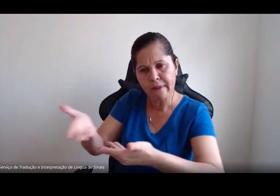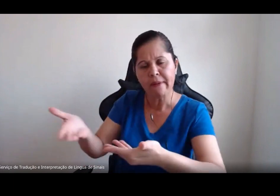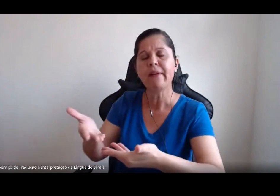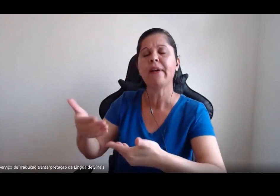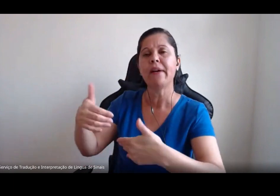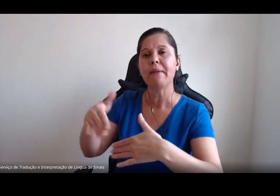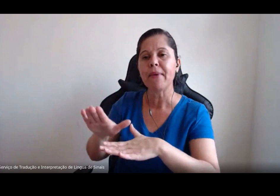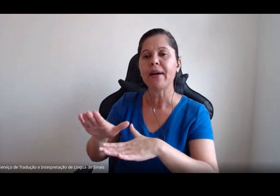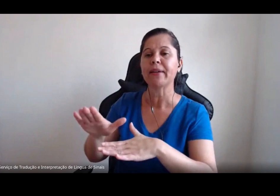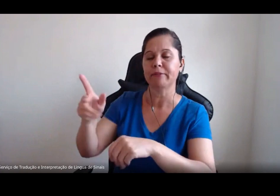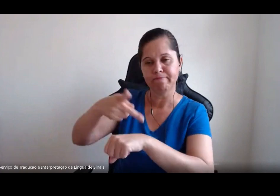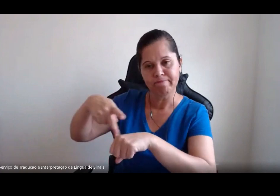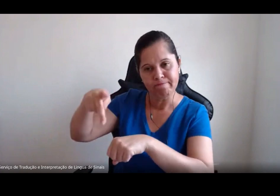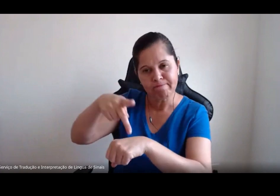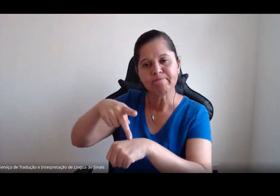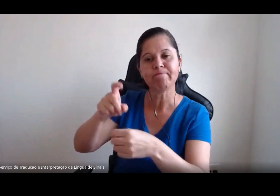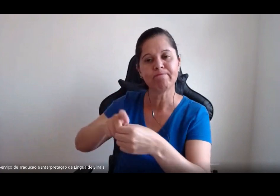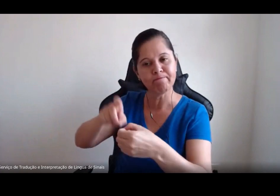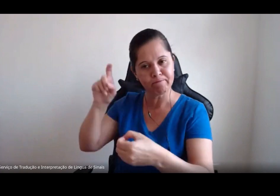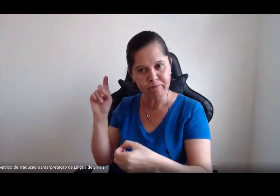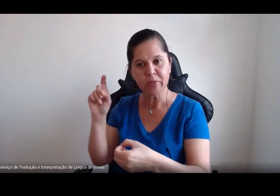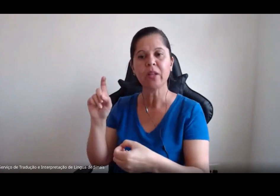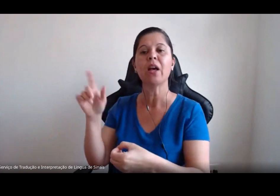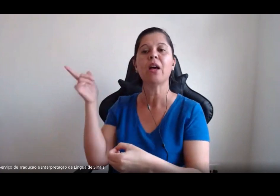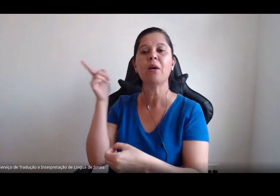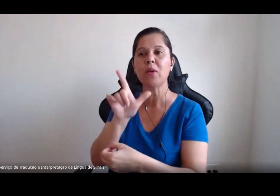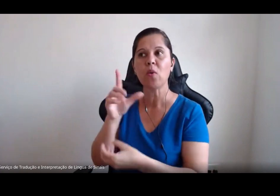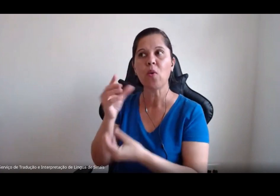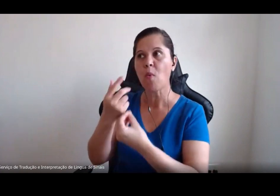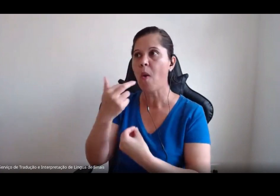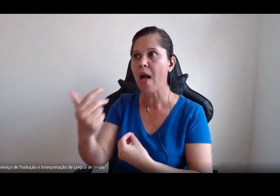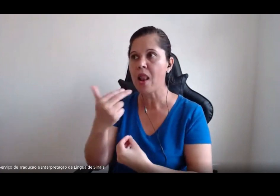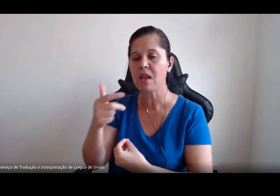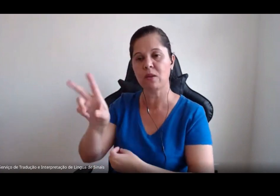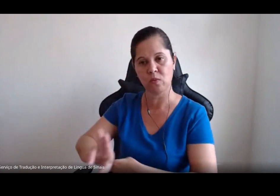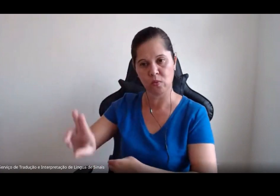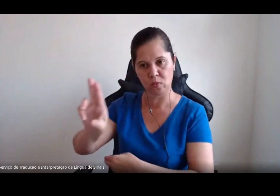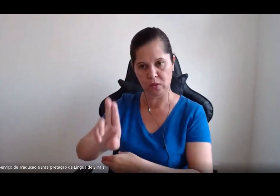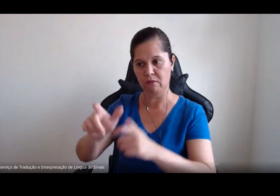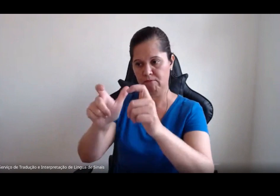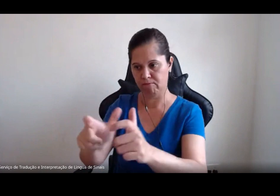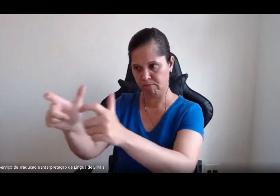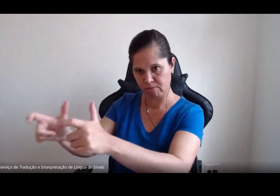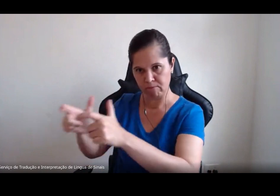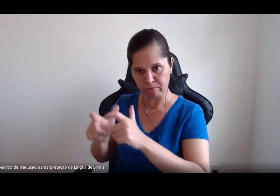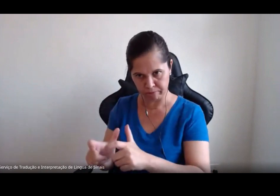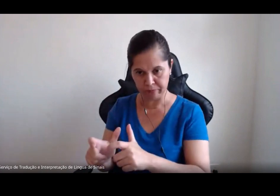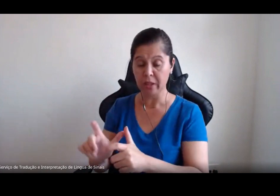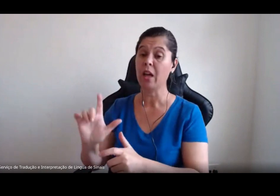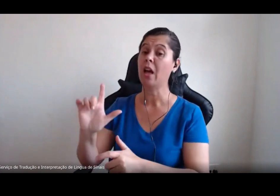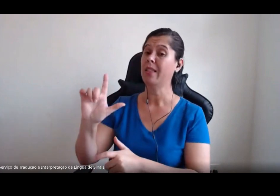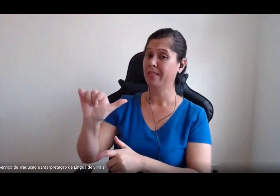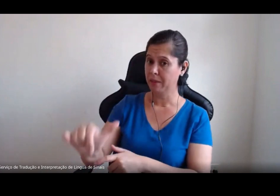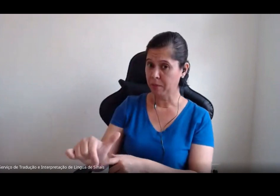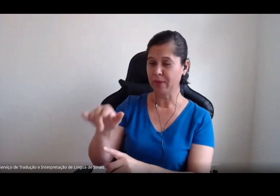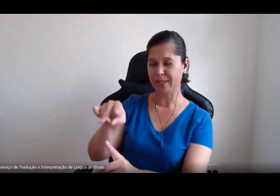ações, muito dirigidas pelos estados nacionais, para a gestão das línguas no seu território. Aos poucos, essa